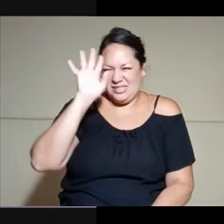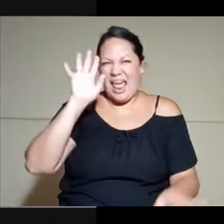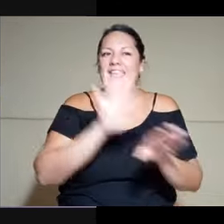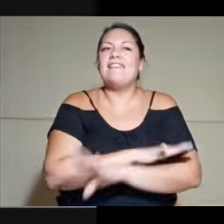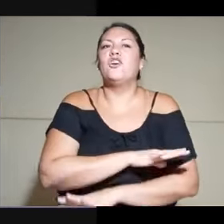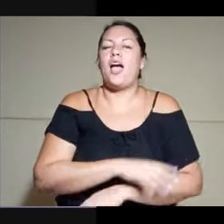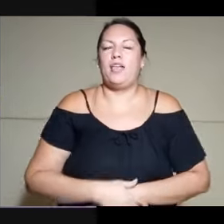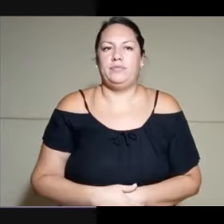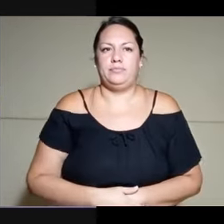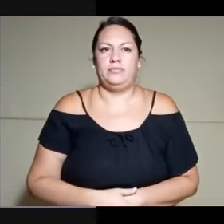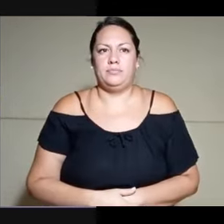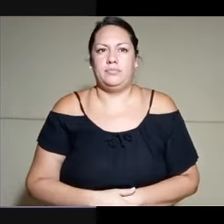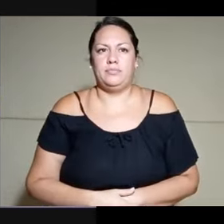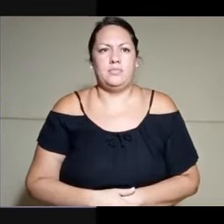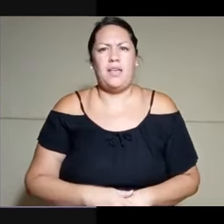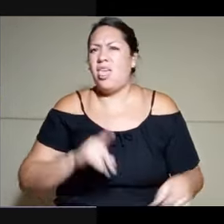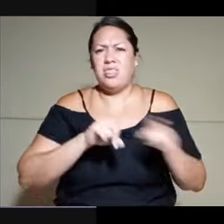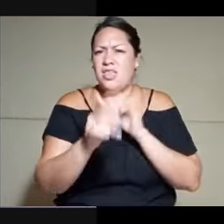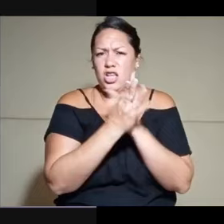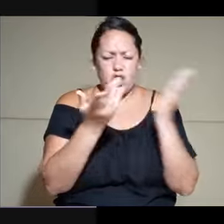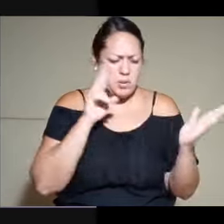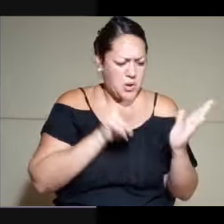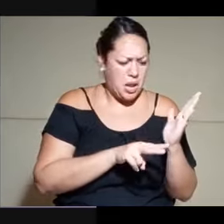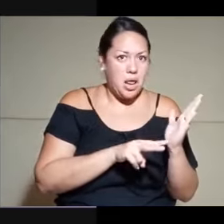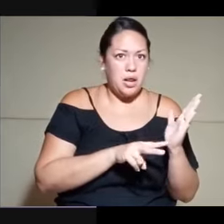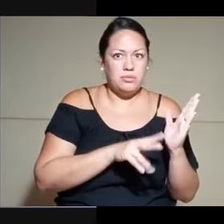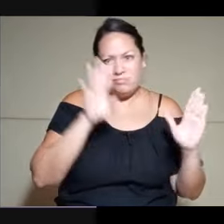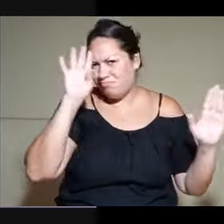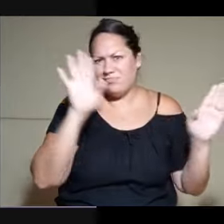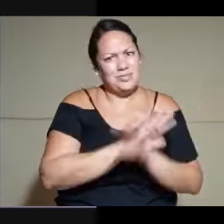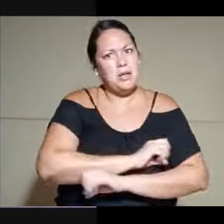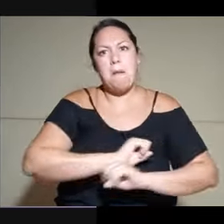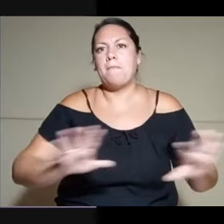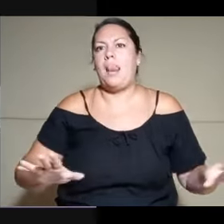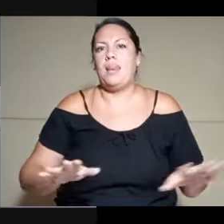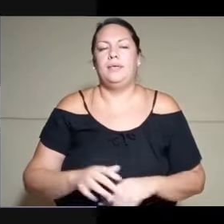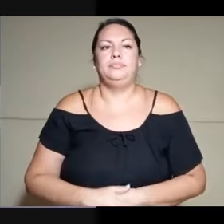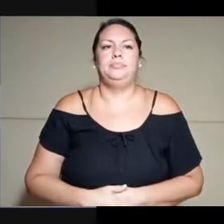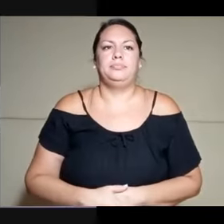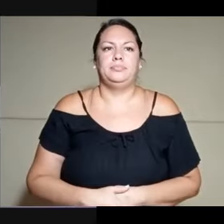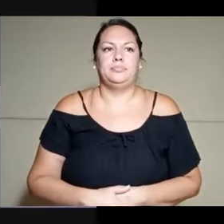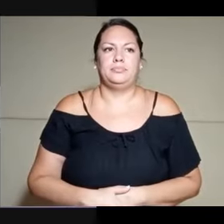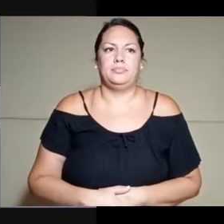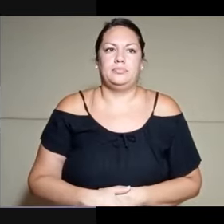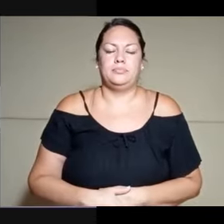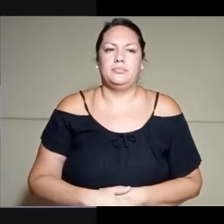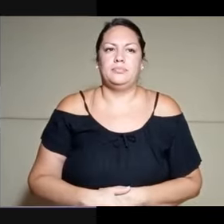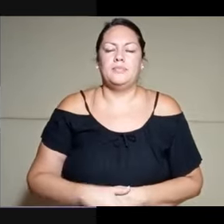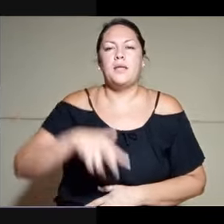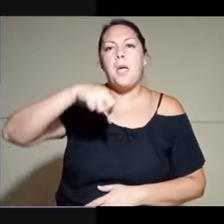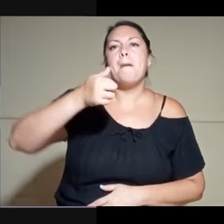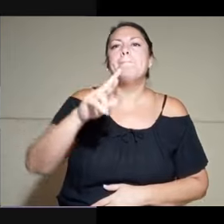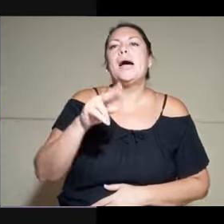9. Ojo, porque entre 11 y 9 hay que ver dónde ponen el palito. Mal. El número romano. Es que lo estoy leyendo directamente del libro.